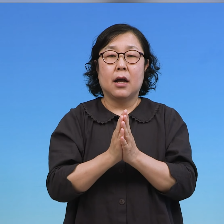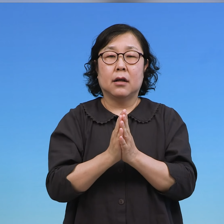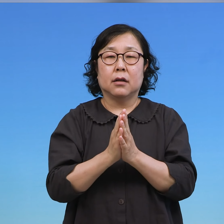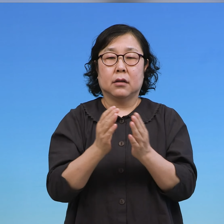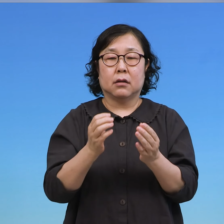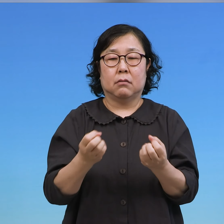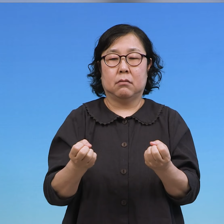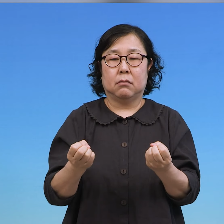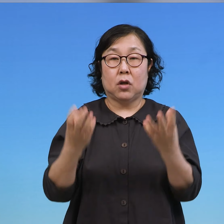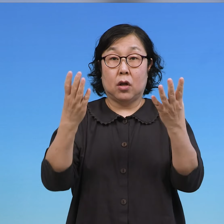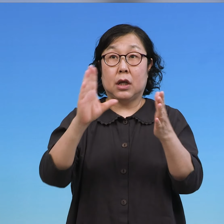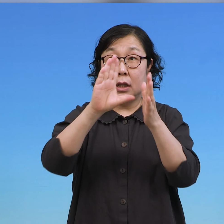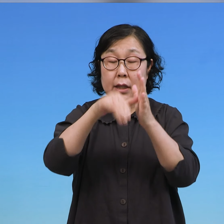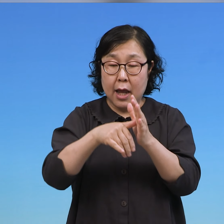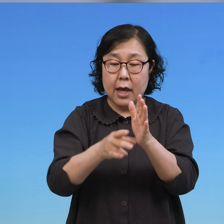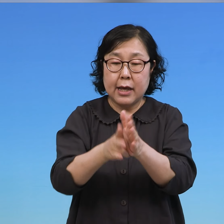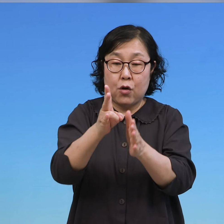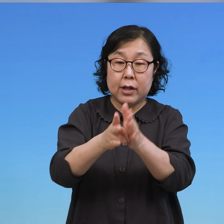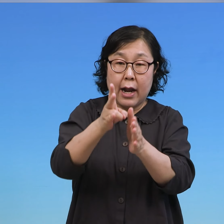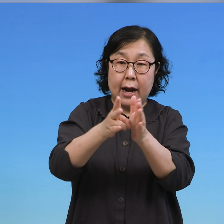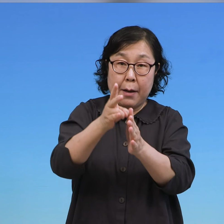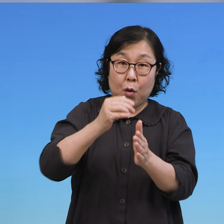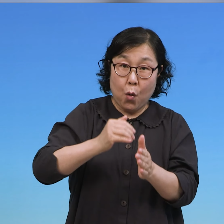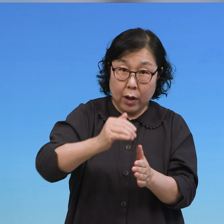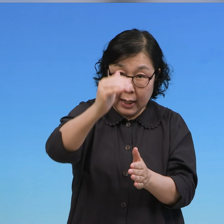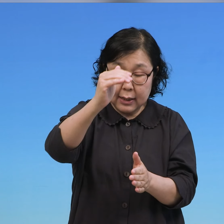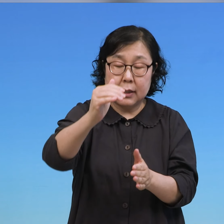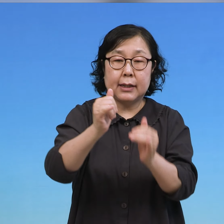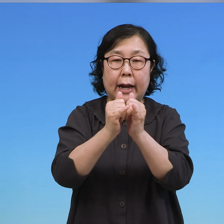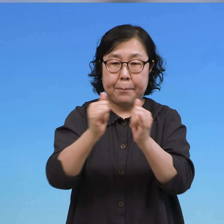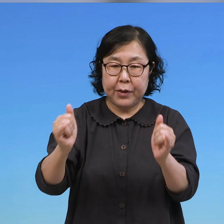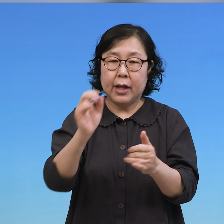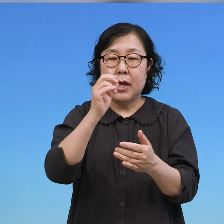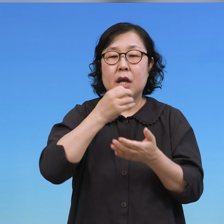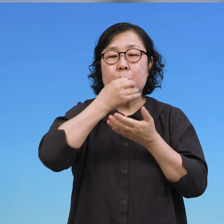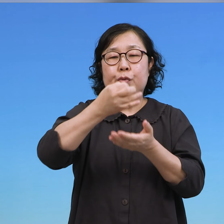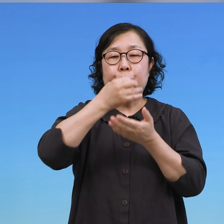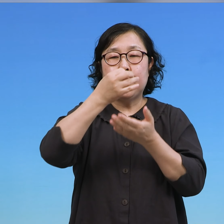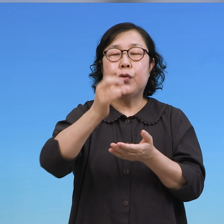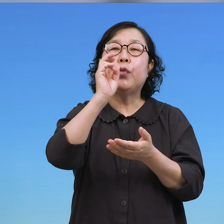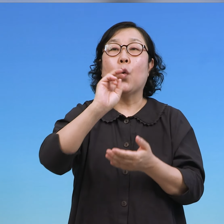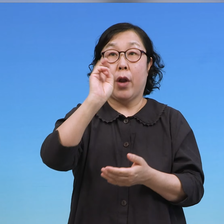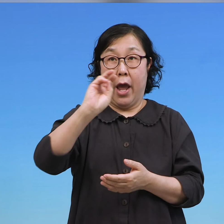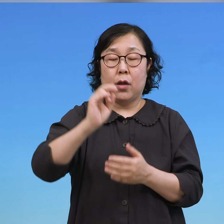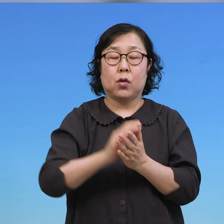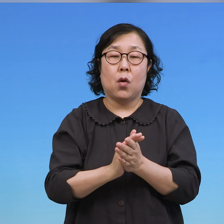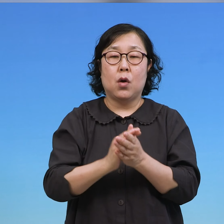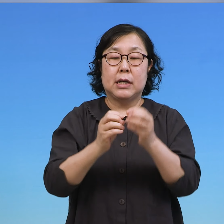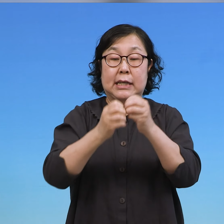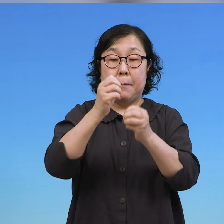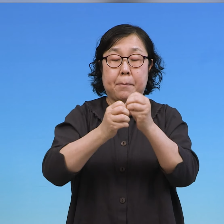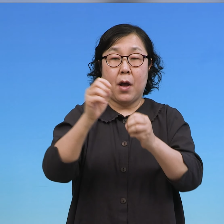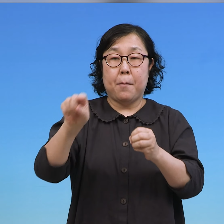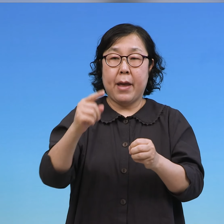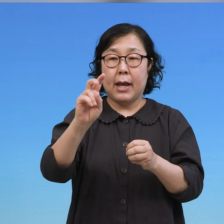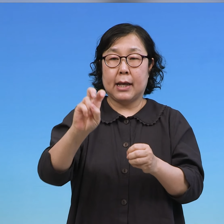순례자들이 부르는 노래이다, 그렇게 이해하시면 되고요. 게다가 이제 하나 더, 이 시편